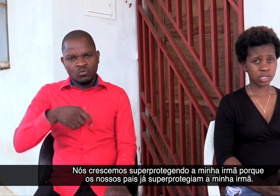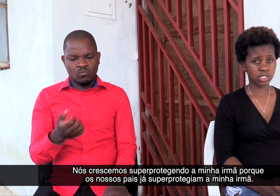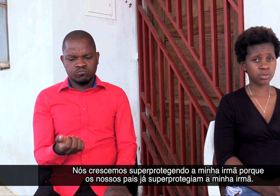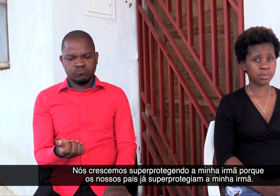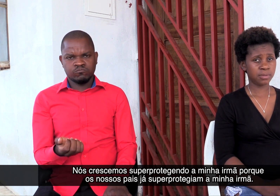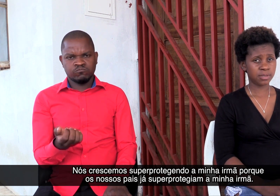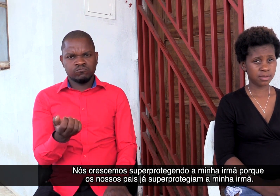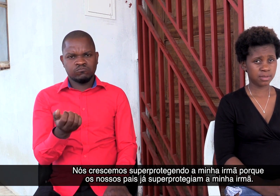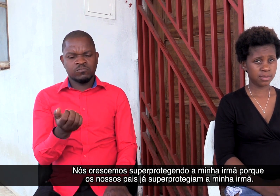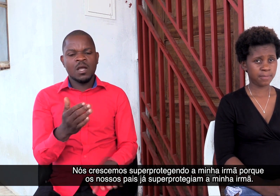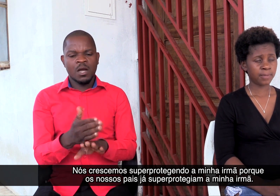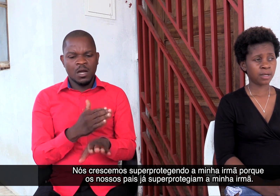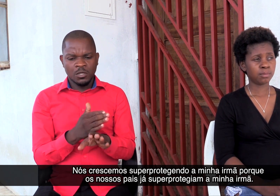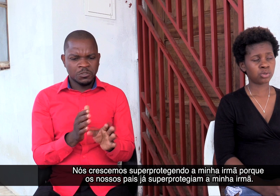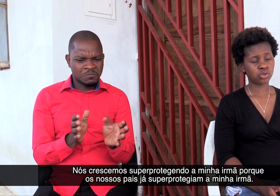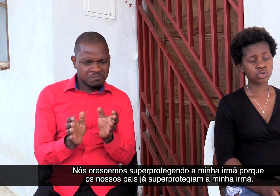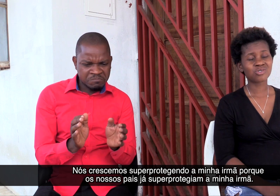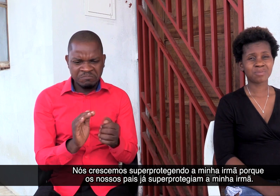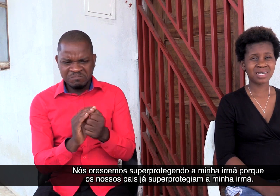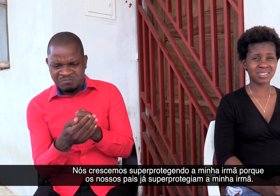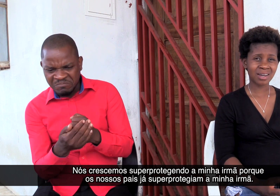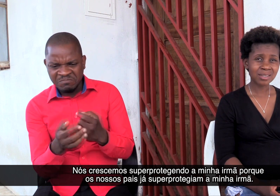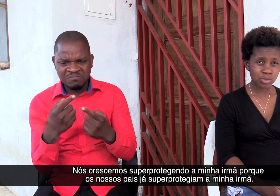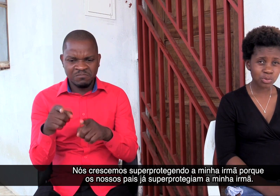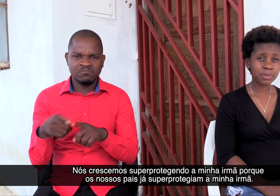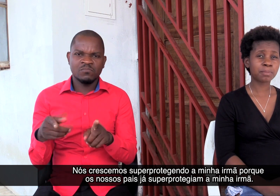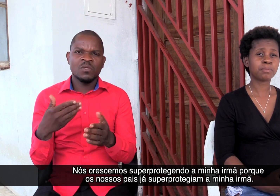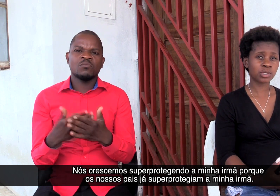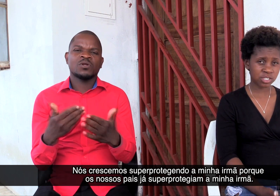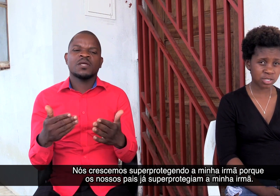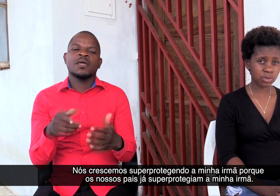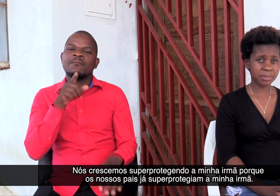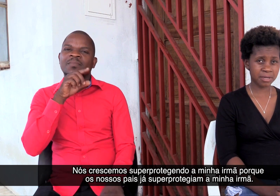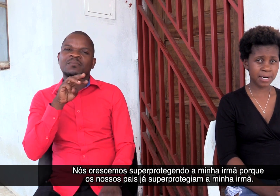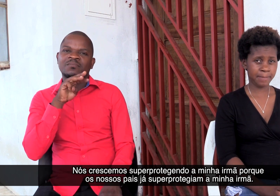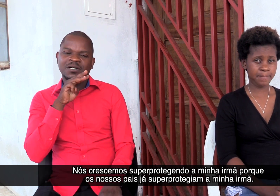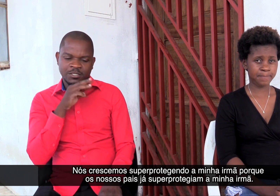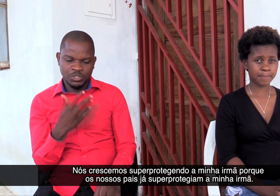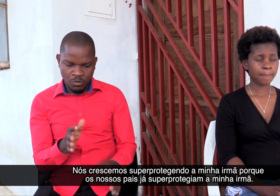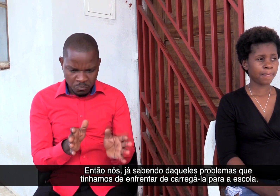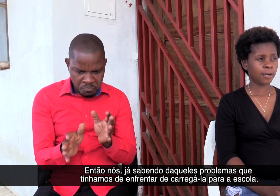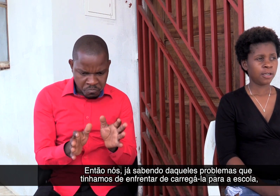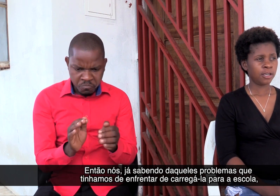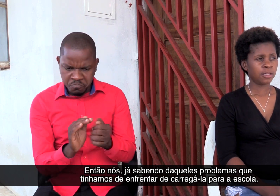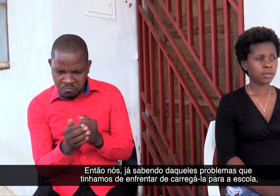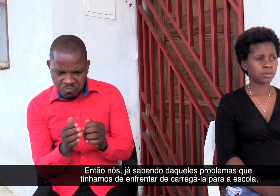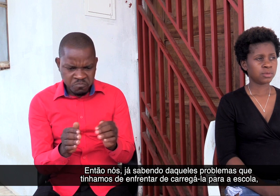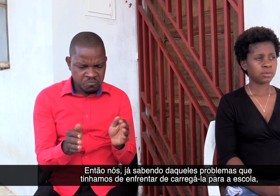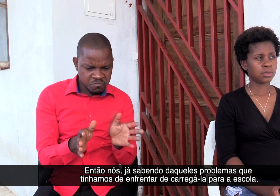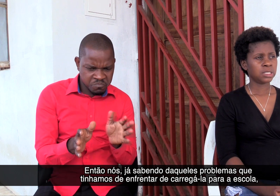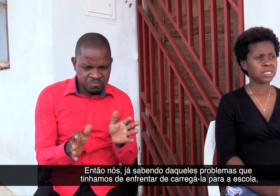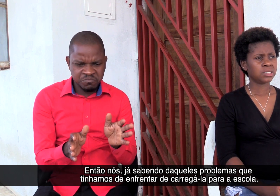super protegendo a minha irmã, porque os nossos pais já super protegiam a minha irmã.